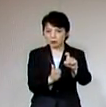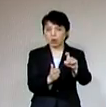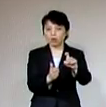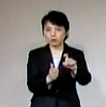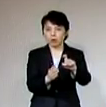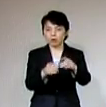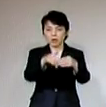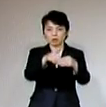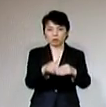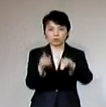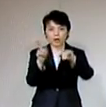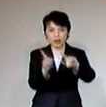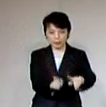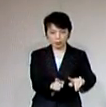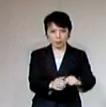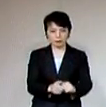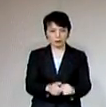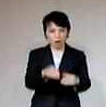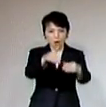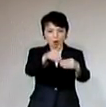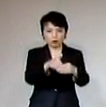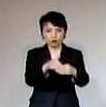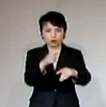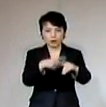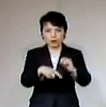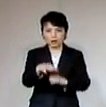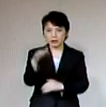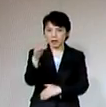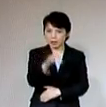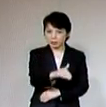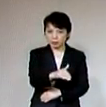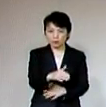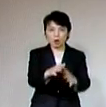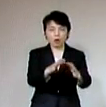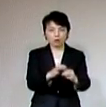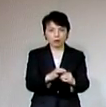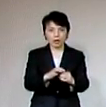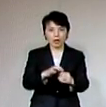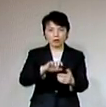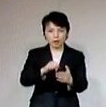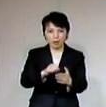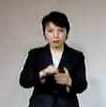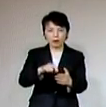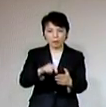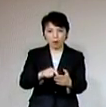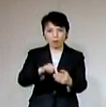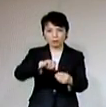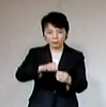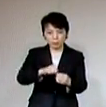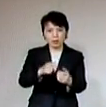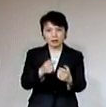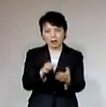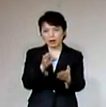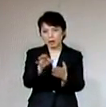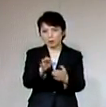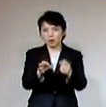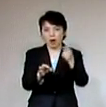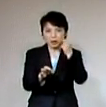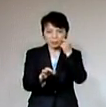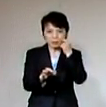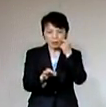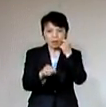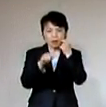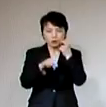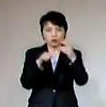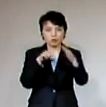得は減っています。収入がどんどん減っているので財布の紐は固くなる一方でありまして、それ